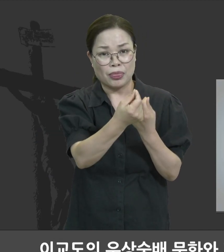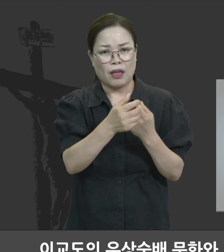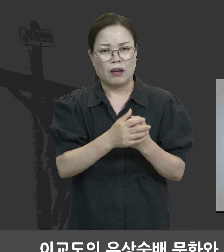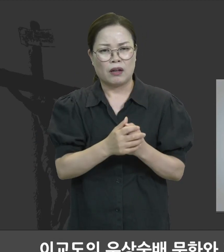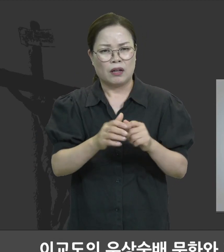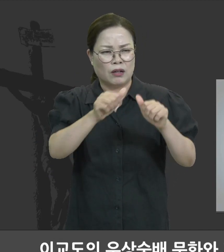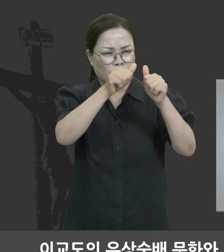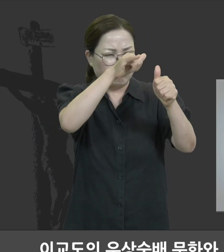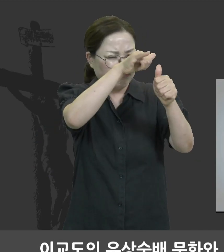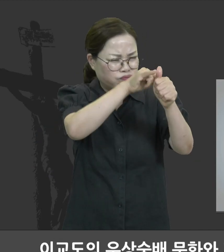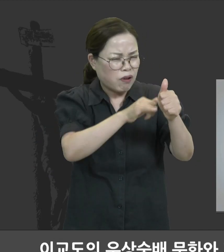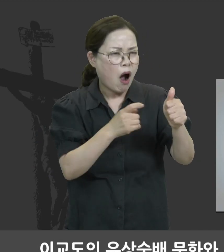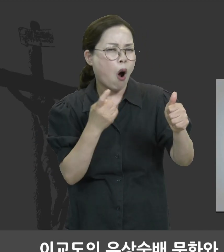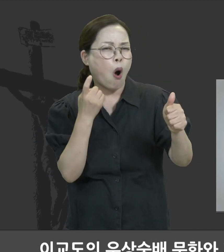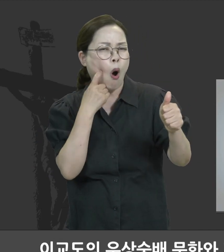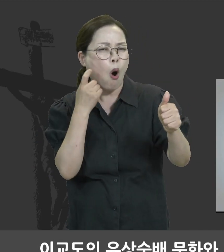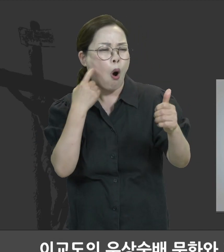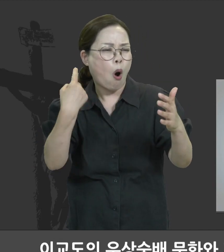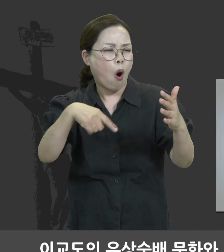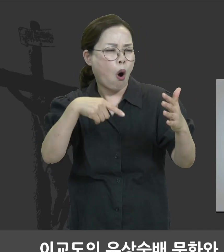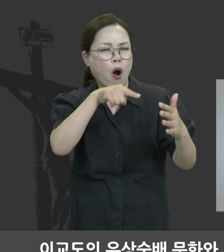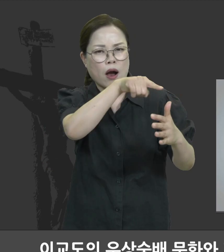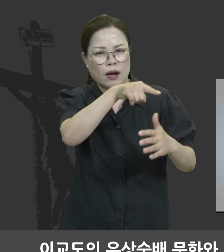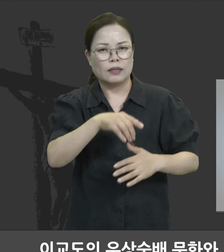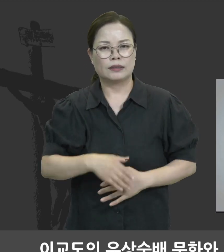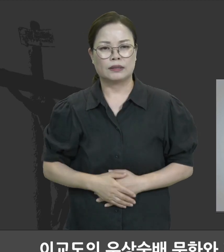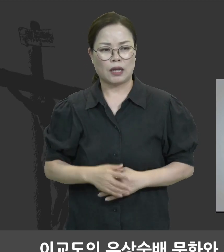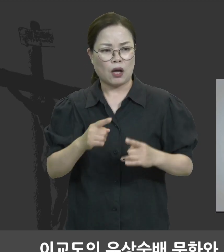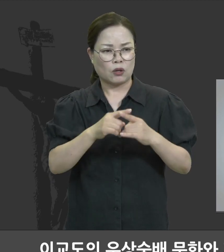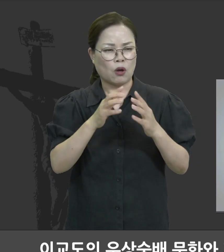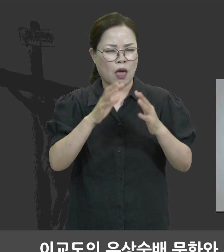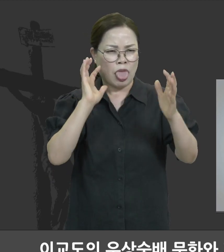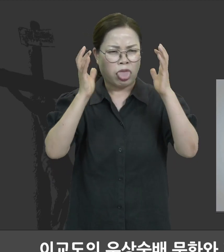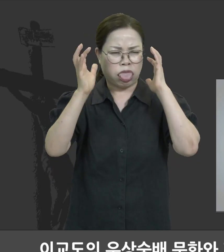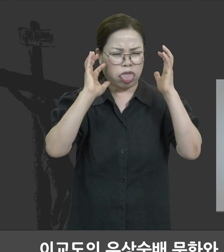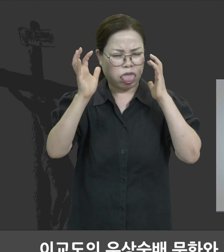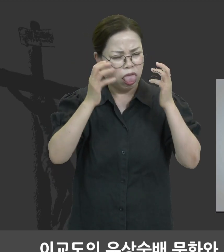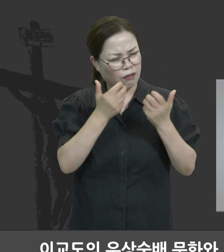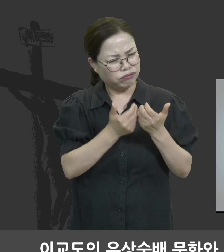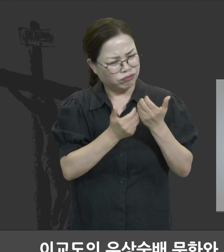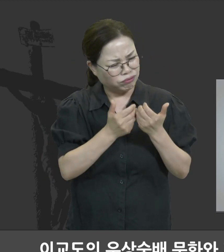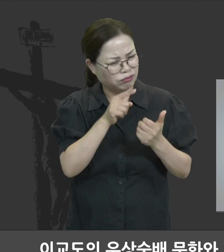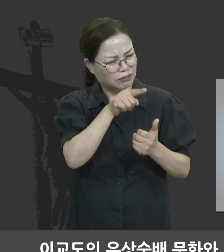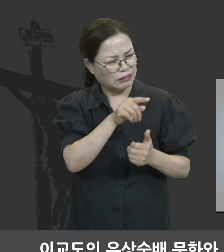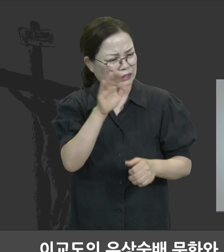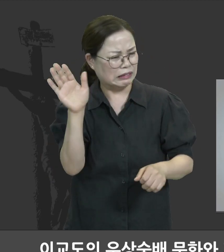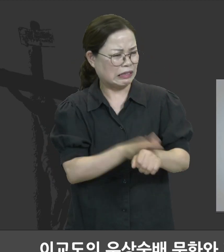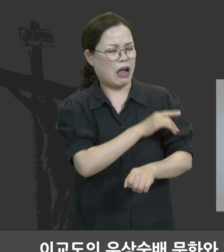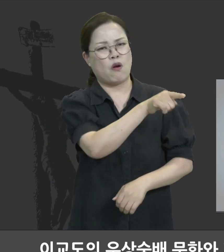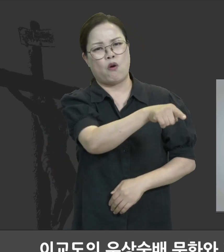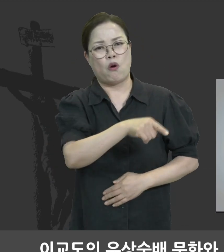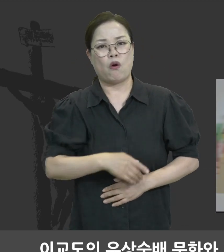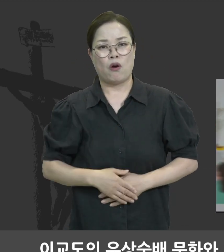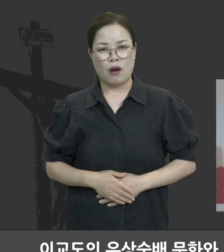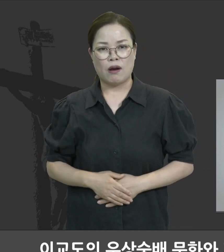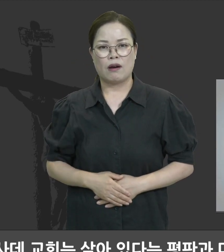우상숭배 문화와 거짓 가르침을 비롯해 교회를 어지럽히는 일을 용인하는 잘못을